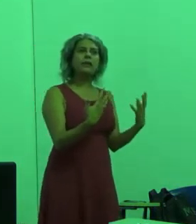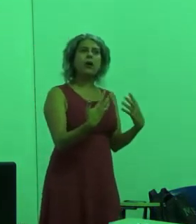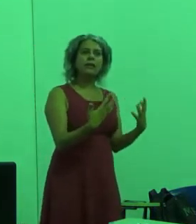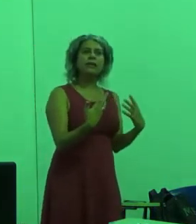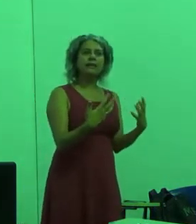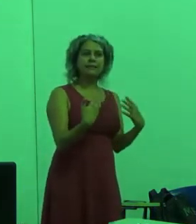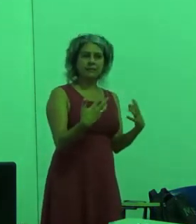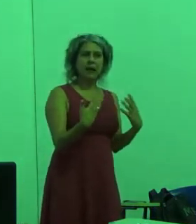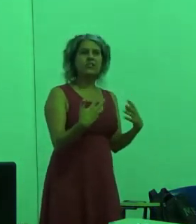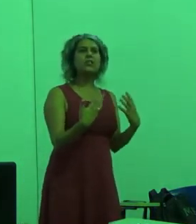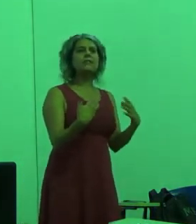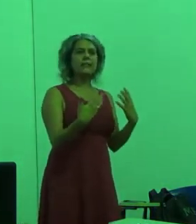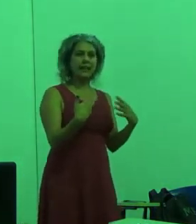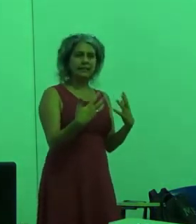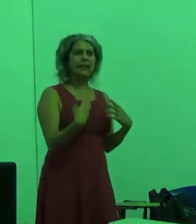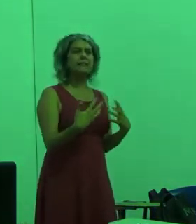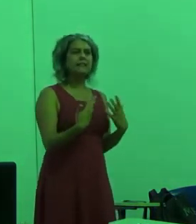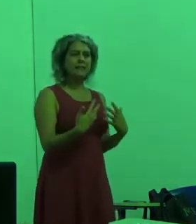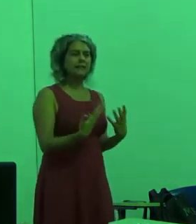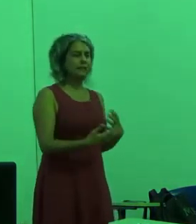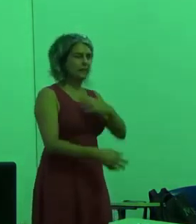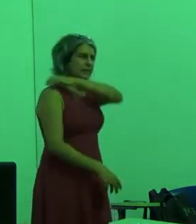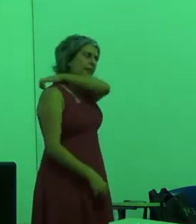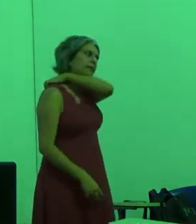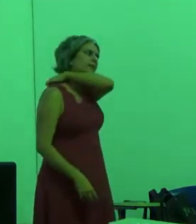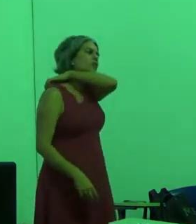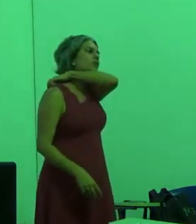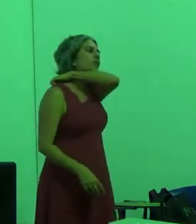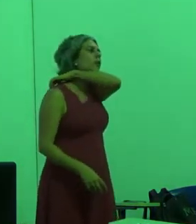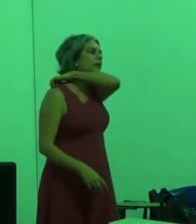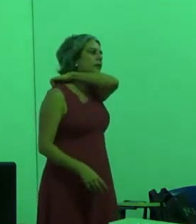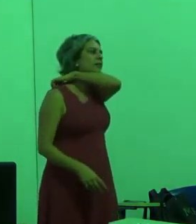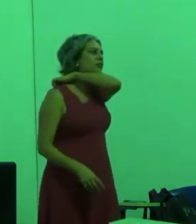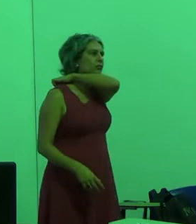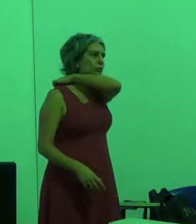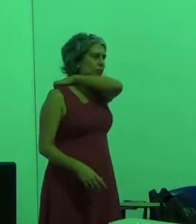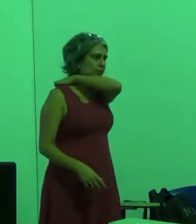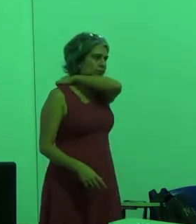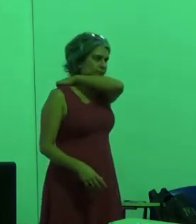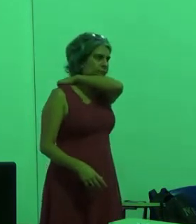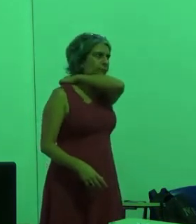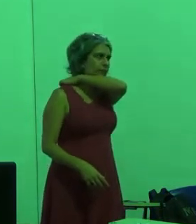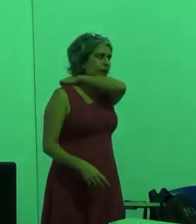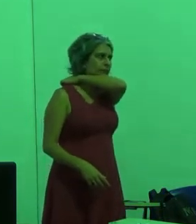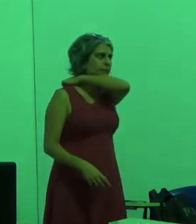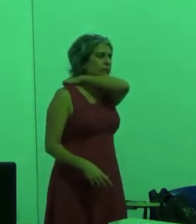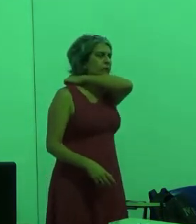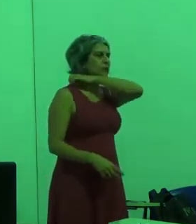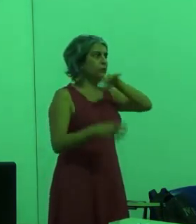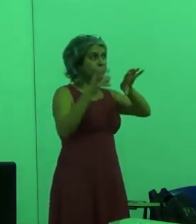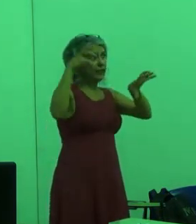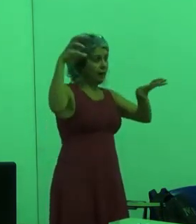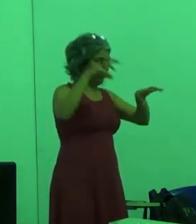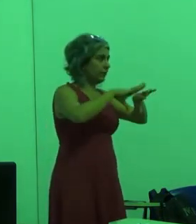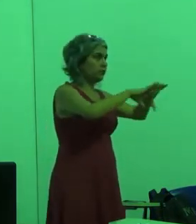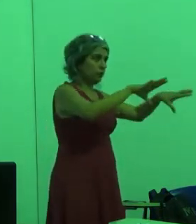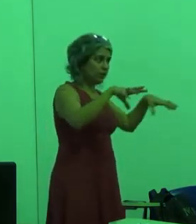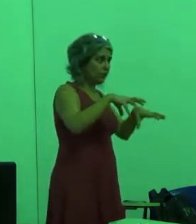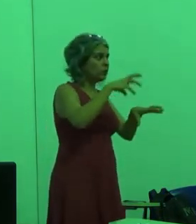Ele colhe essas imagens reiteradas nas entrevistas. Ele entrevistou 52 editores, tá? No final, entrevistou mais gente, mas